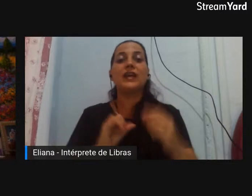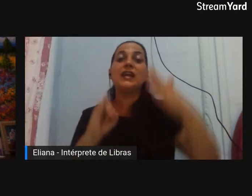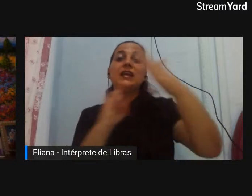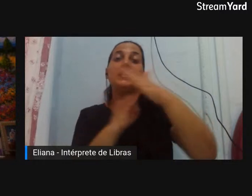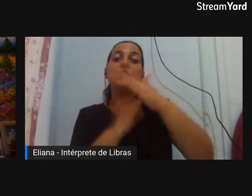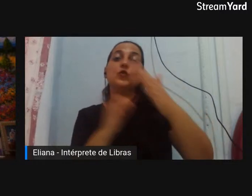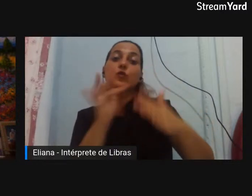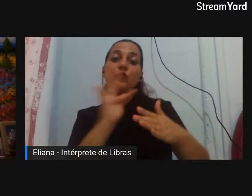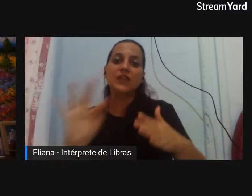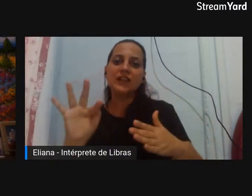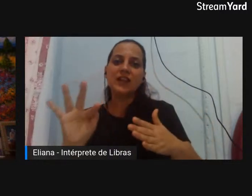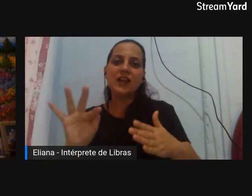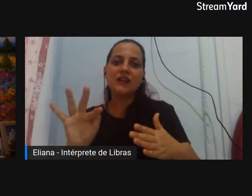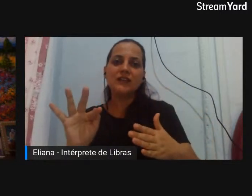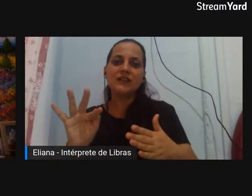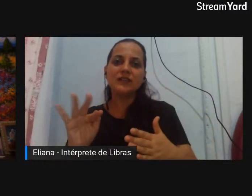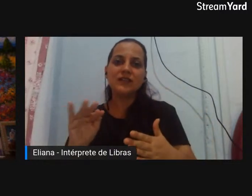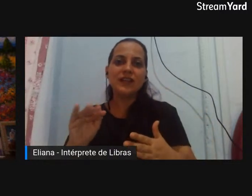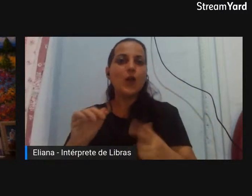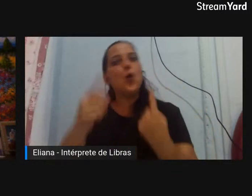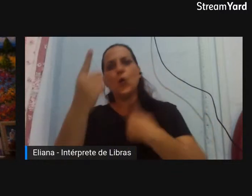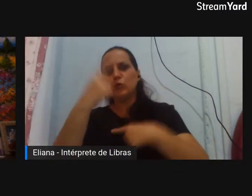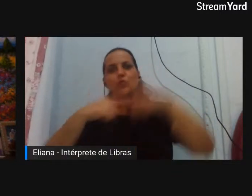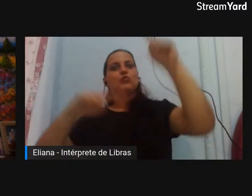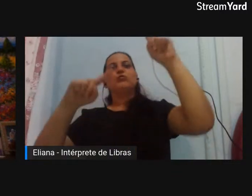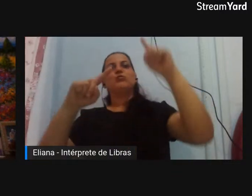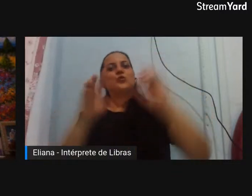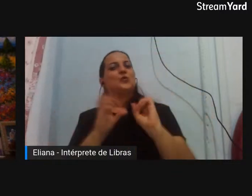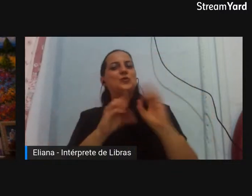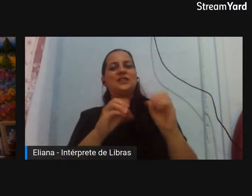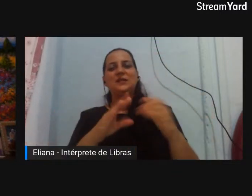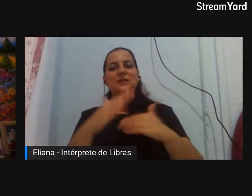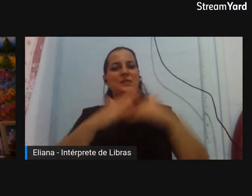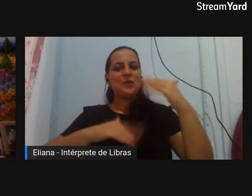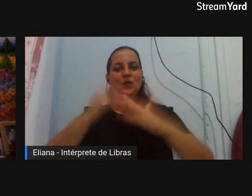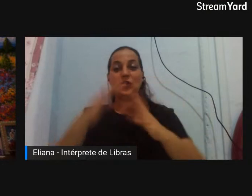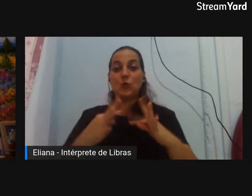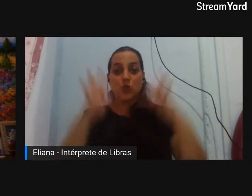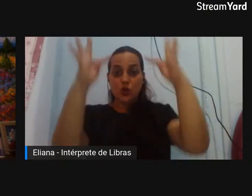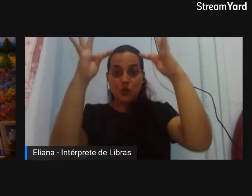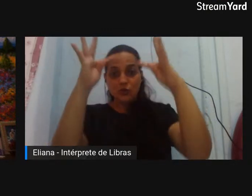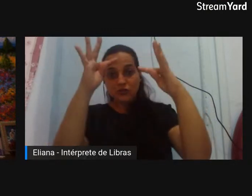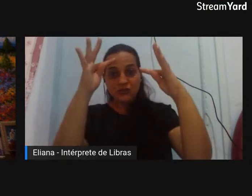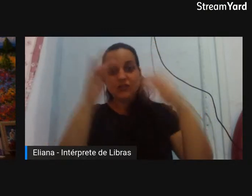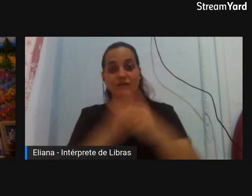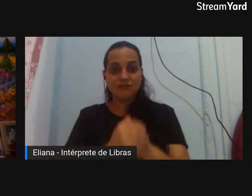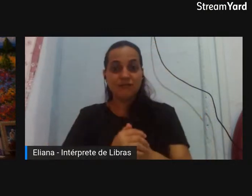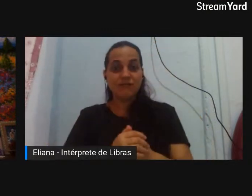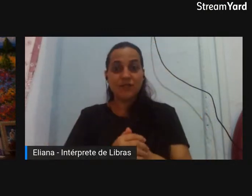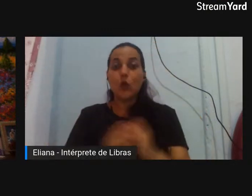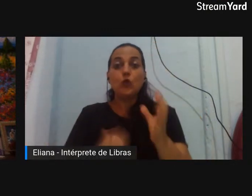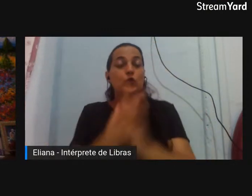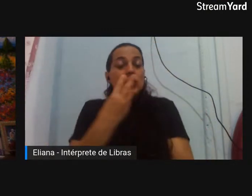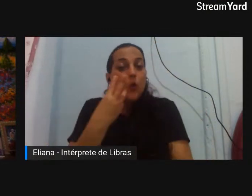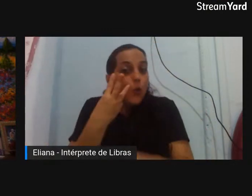federais revolucionam a educação profissional tecnológica, criando, em 3 anos,